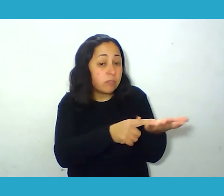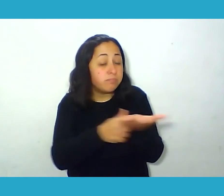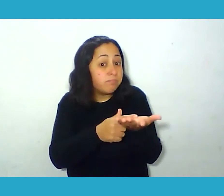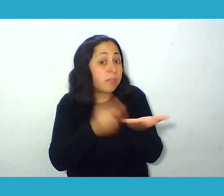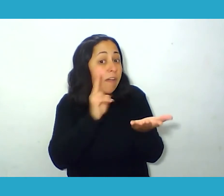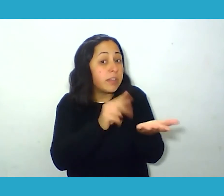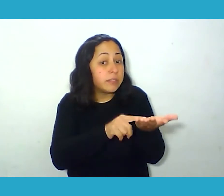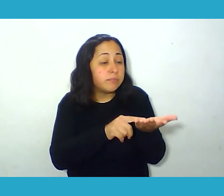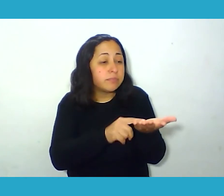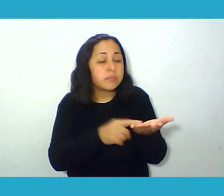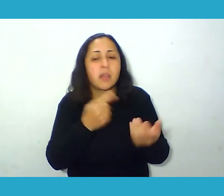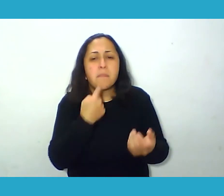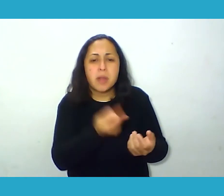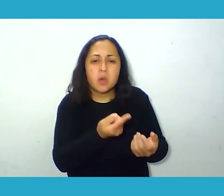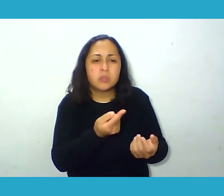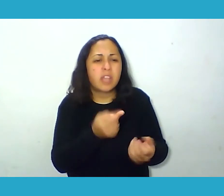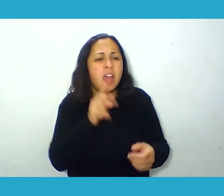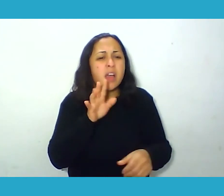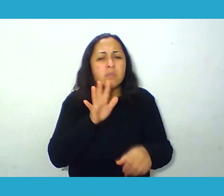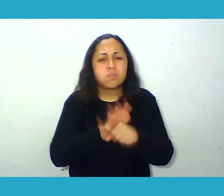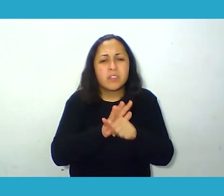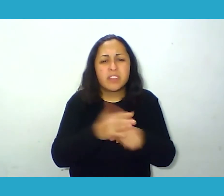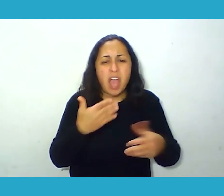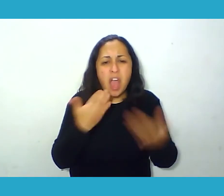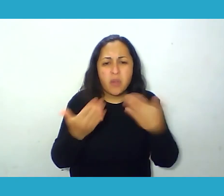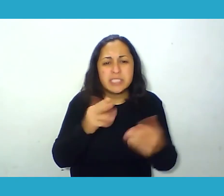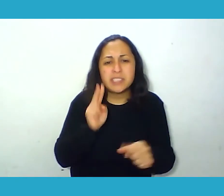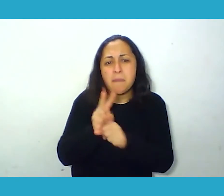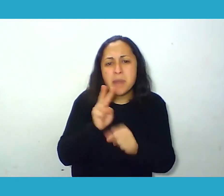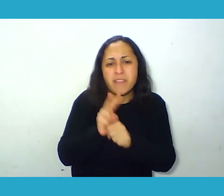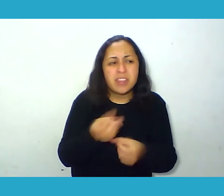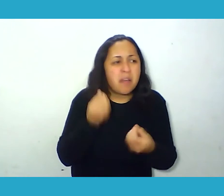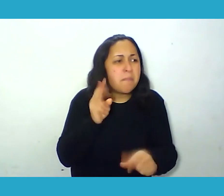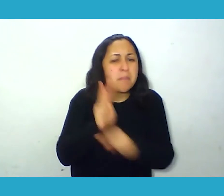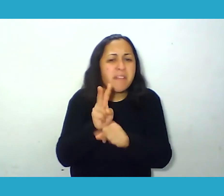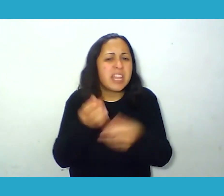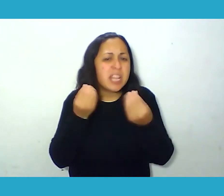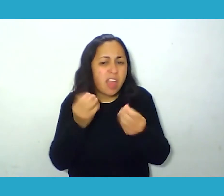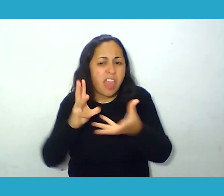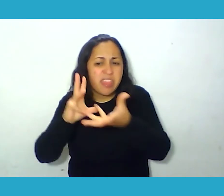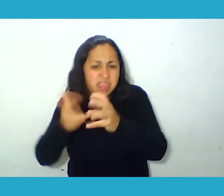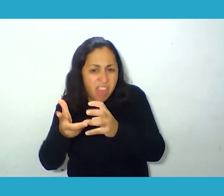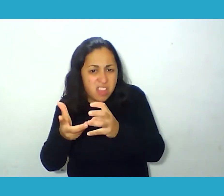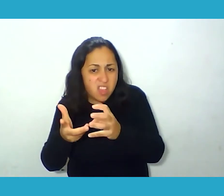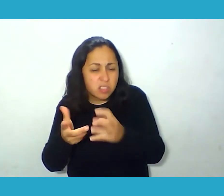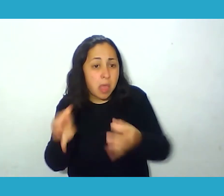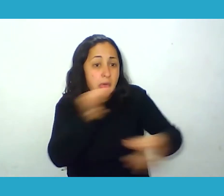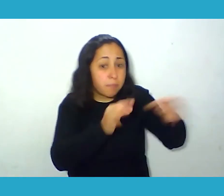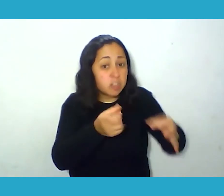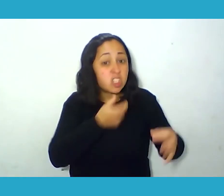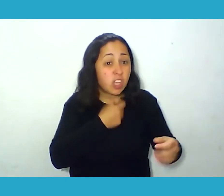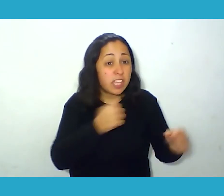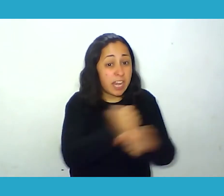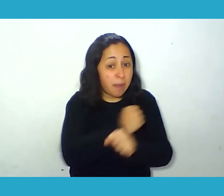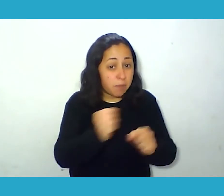en qué carácter este acto es preventivo, lo que significa que el estudio de impacto ambiental es para prevenir tantos daños del proyecto que se pretende